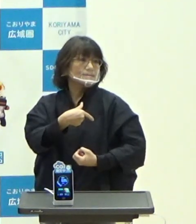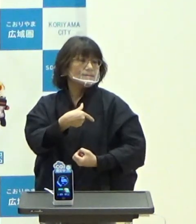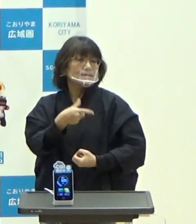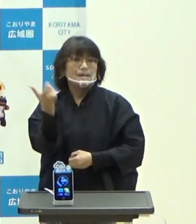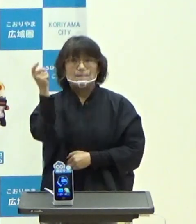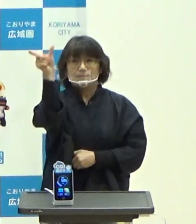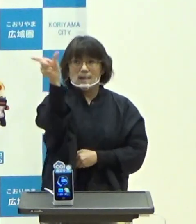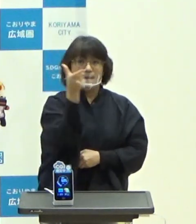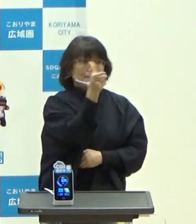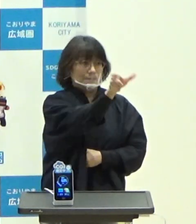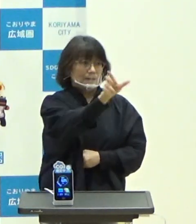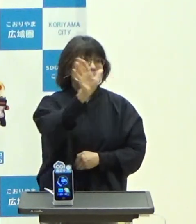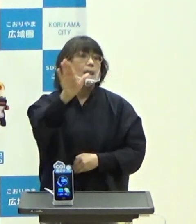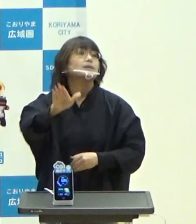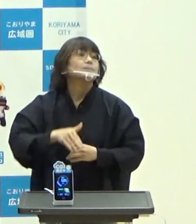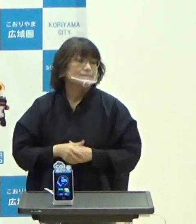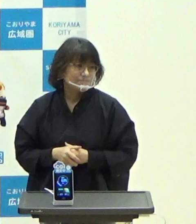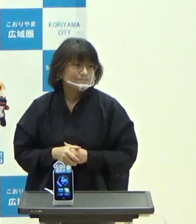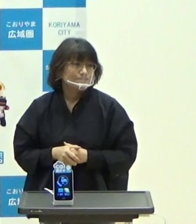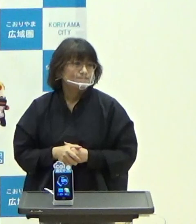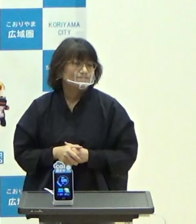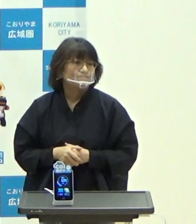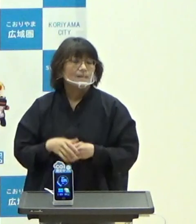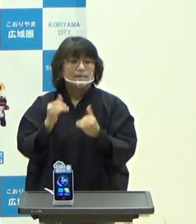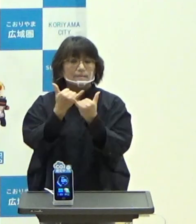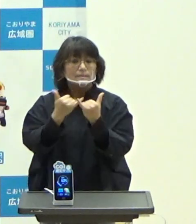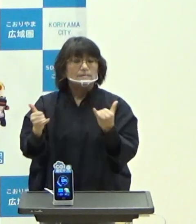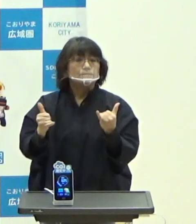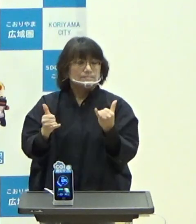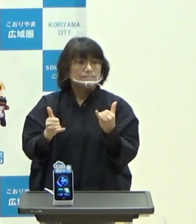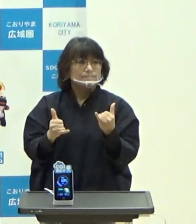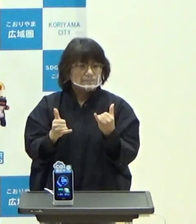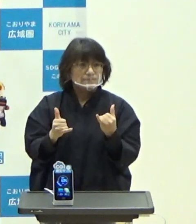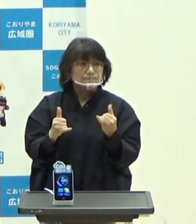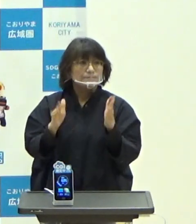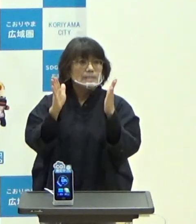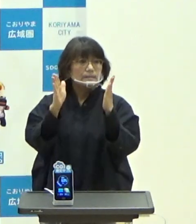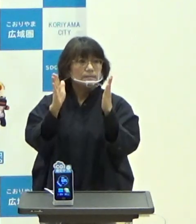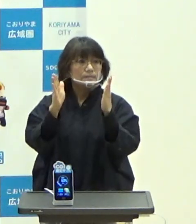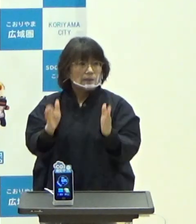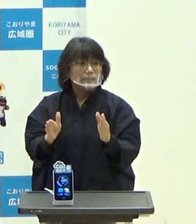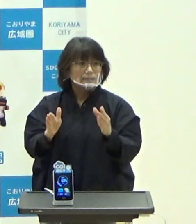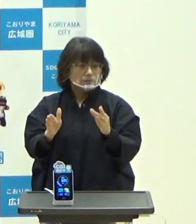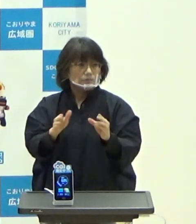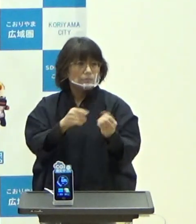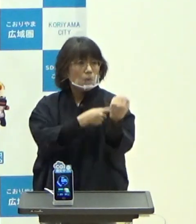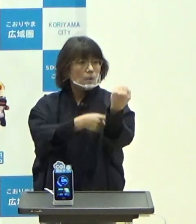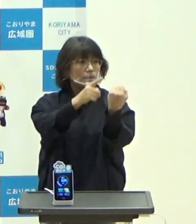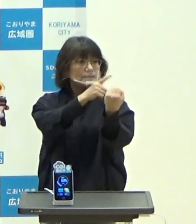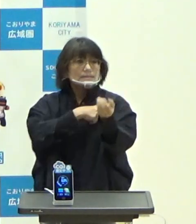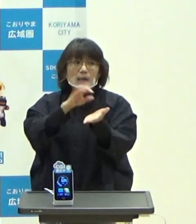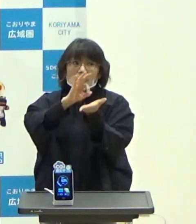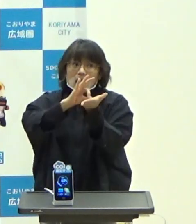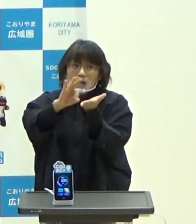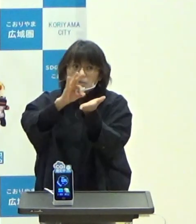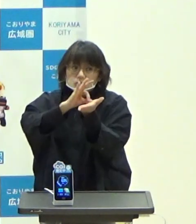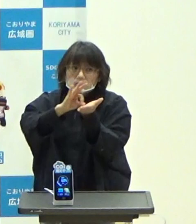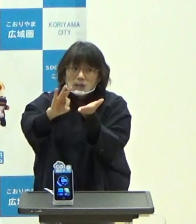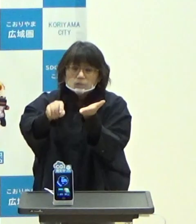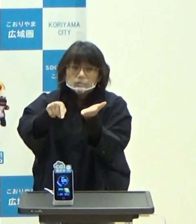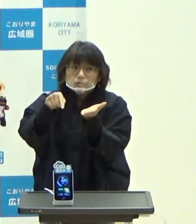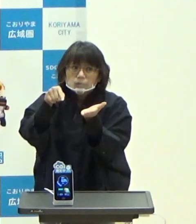てるかと思うんですけども、この民活導入 PPP、PFI 導入の、計画にもなってです